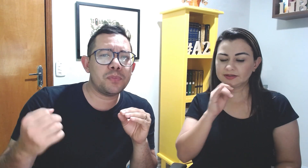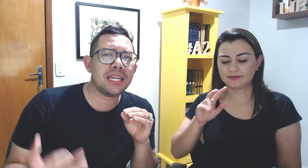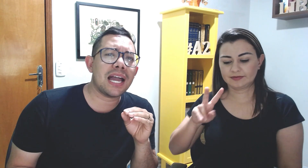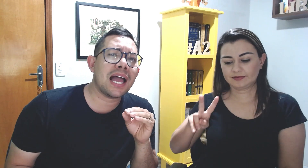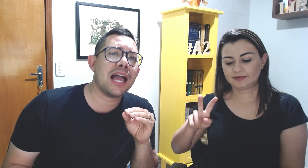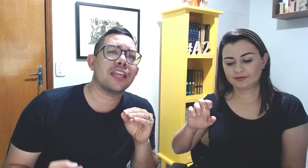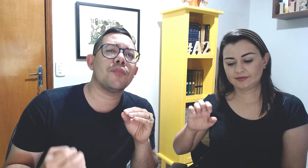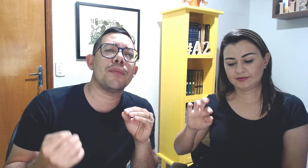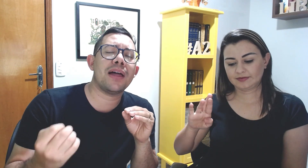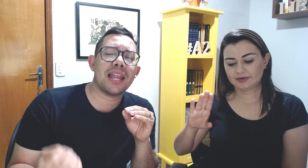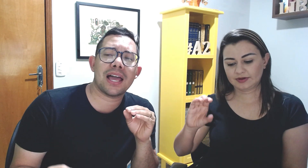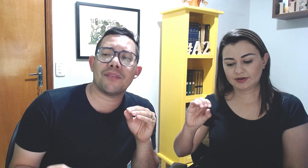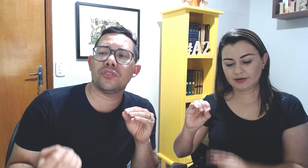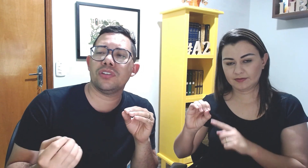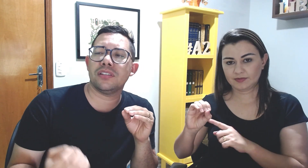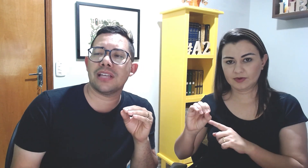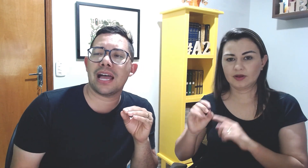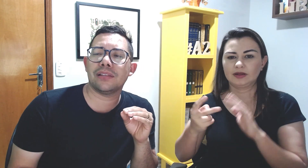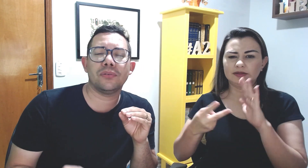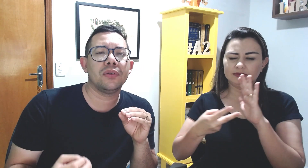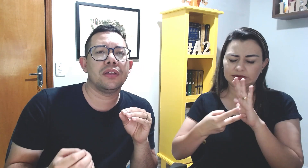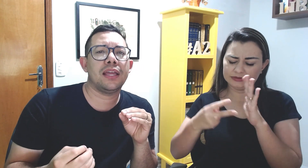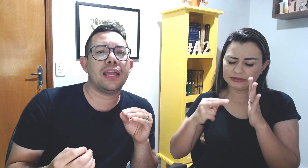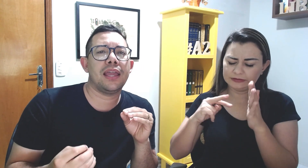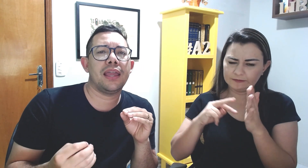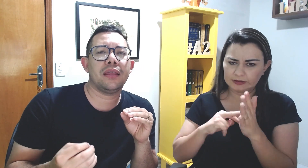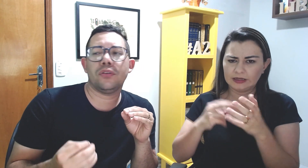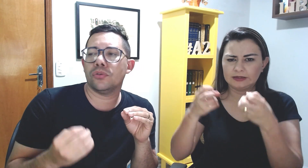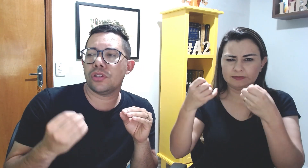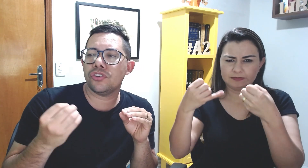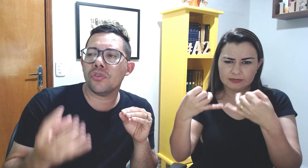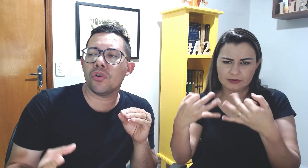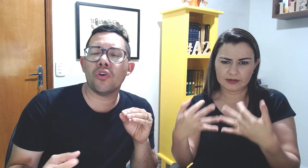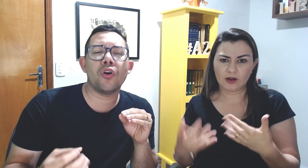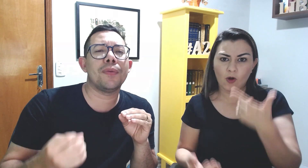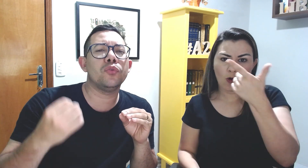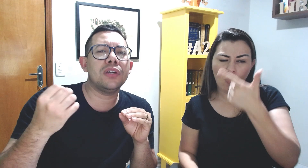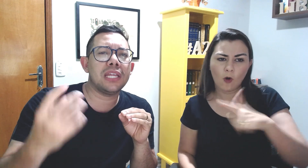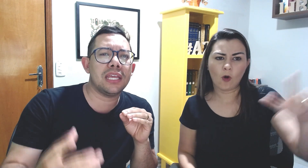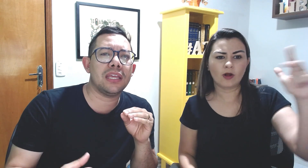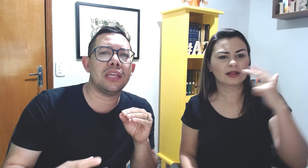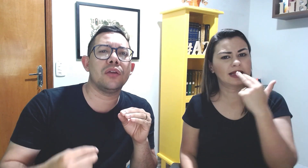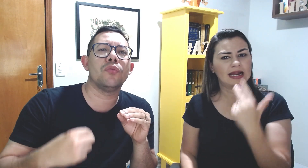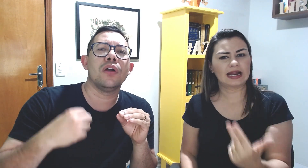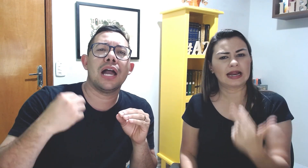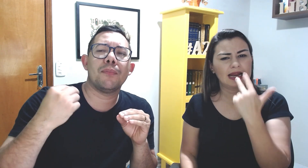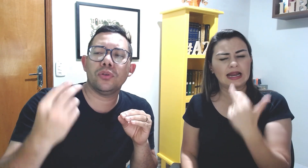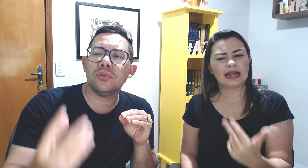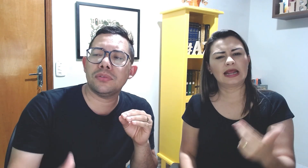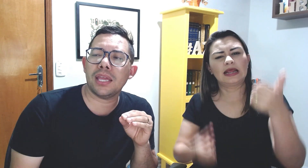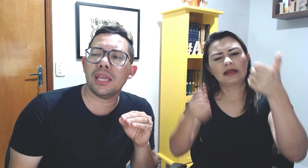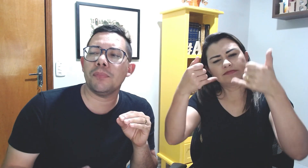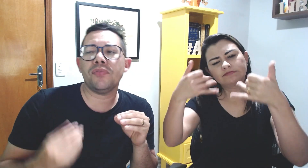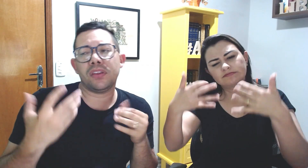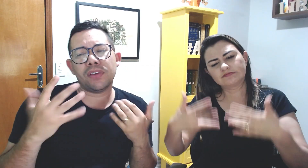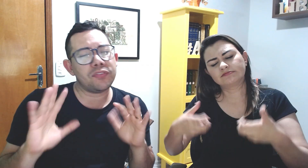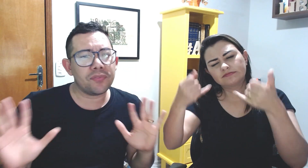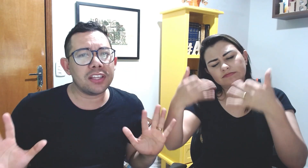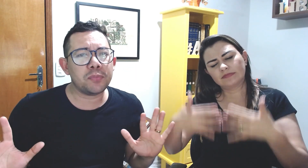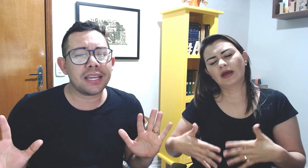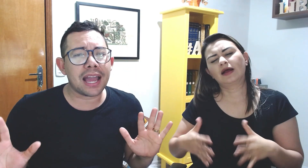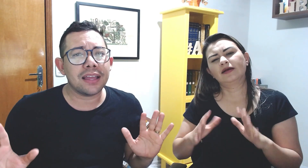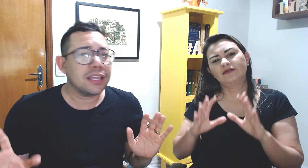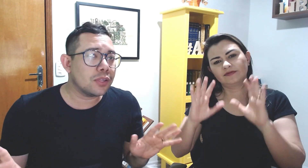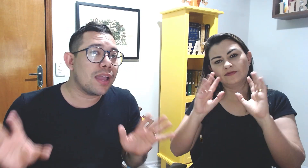aí vai explicar que é uma palavra utilizada em outro idioma, no grego, há muito tempo, enfim,